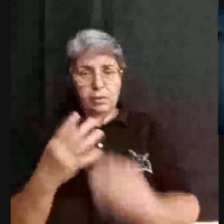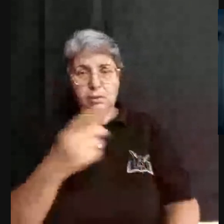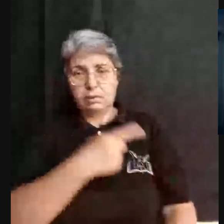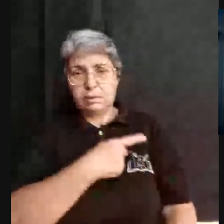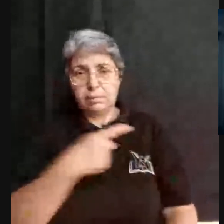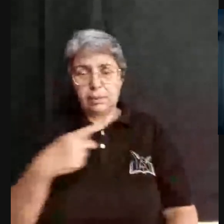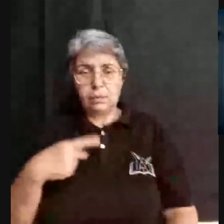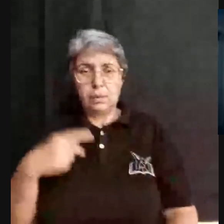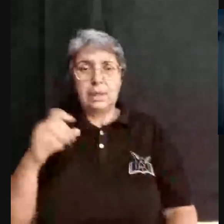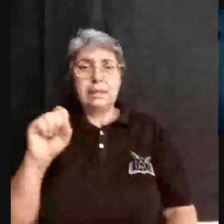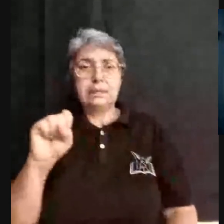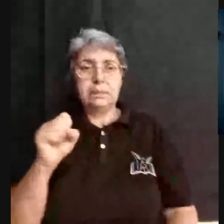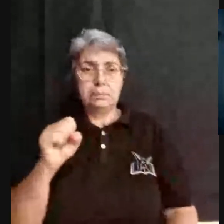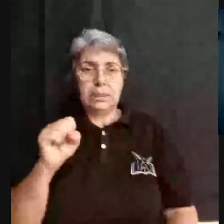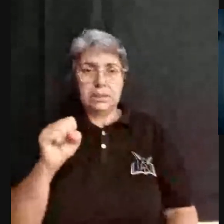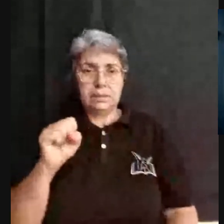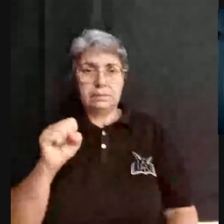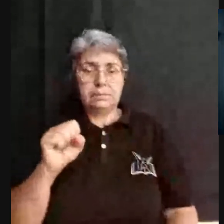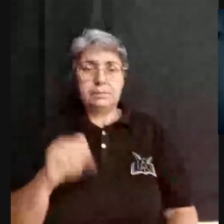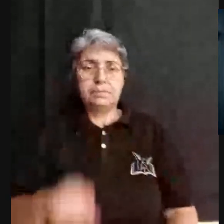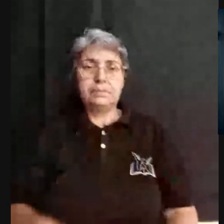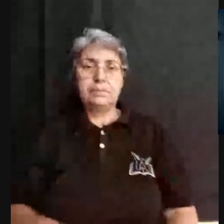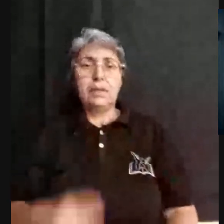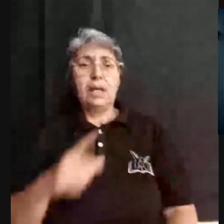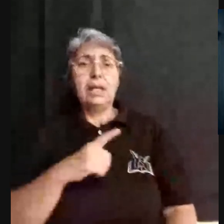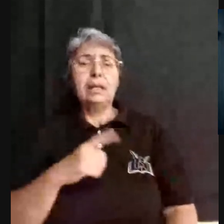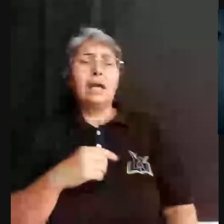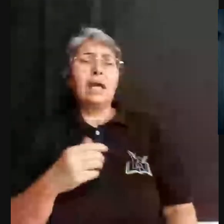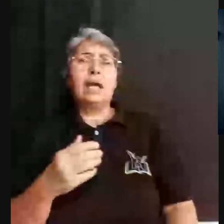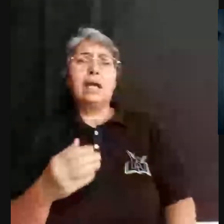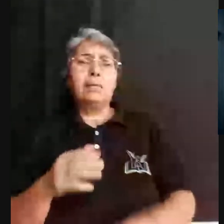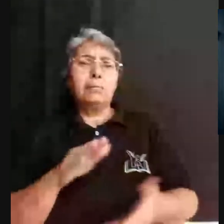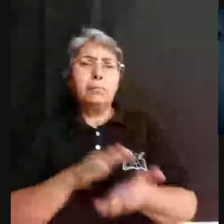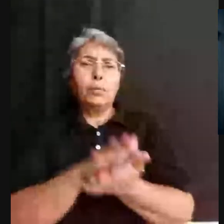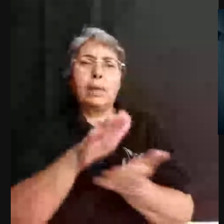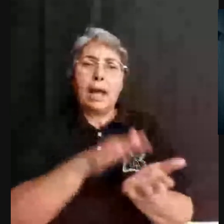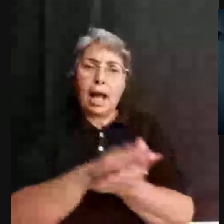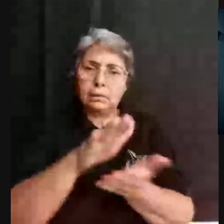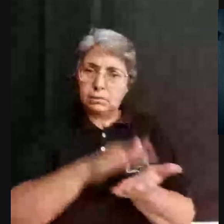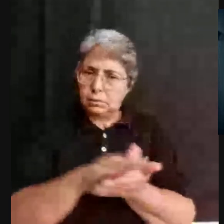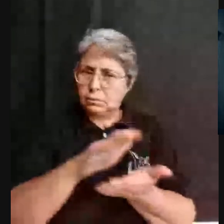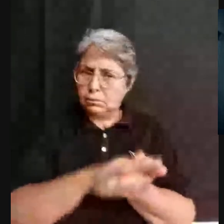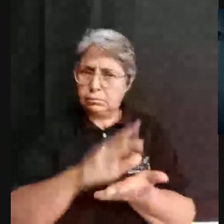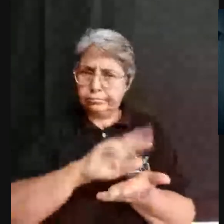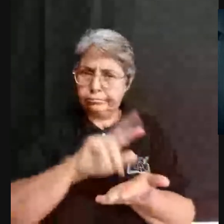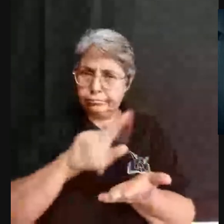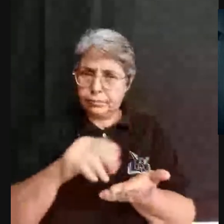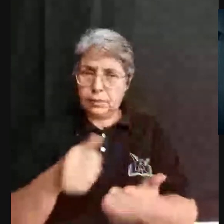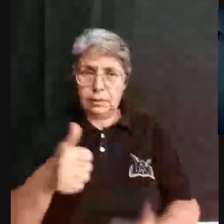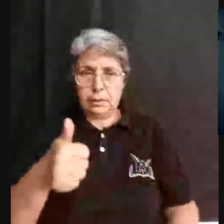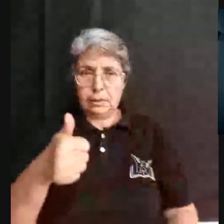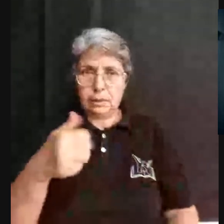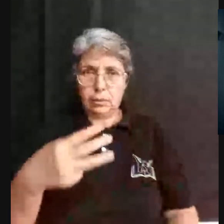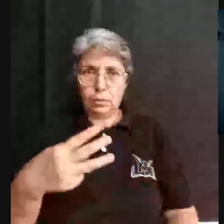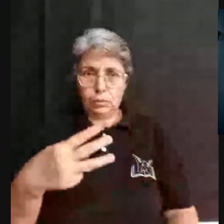vejam só que tipo de publicações ele faz. Primeiro, em 14 de março de 1892.